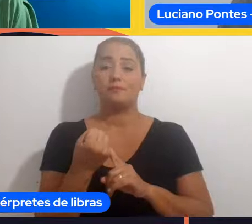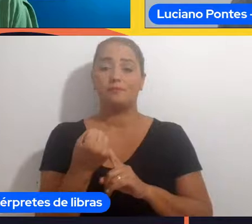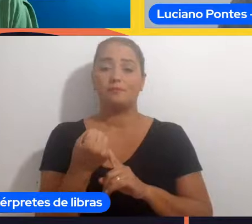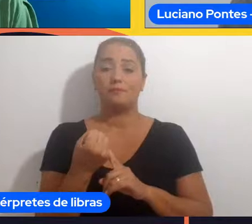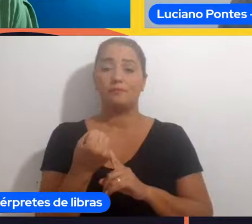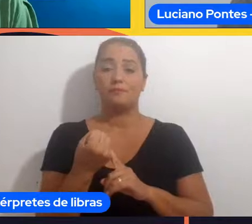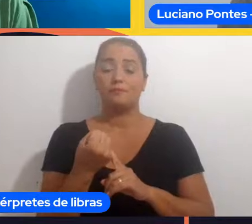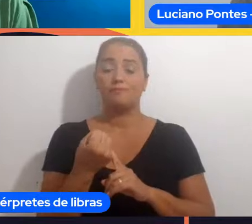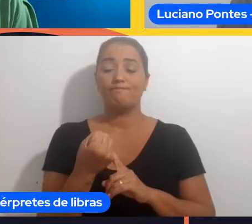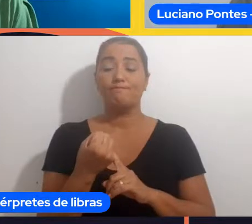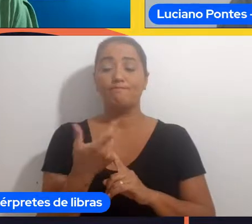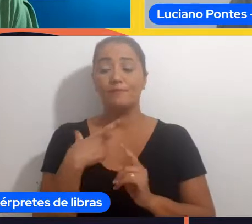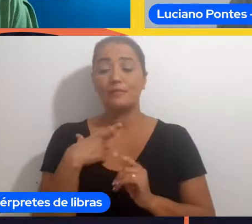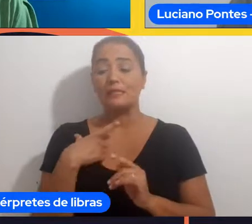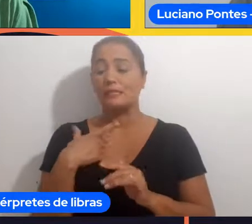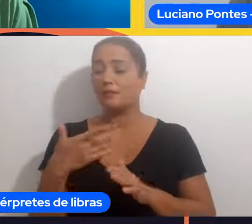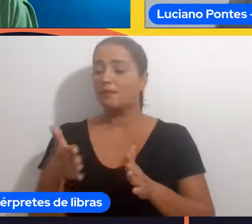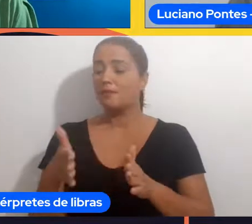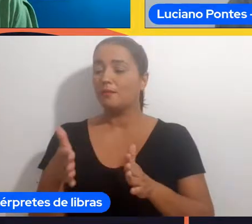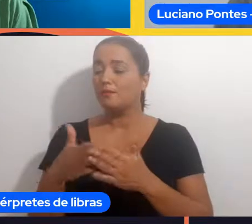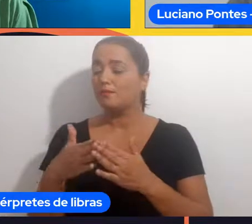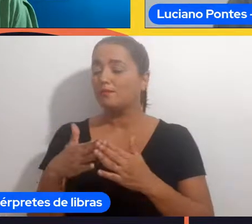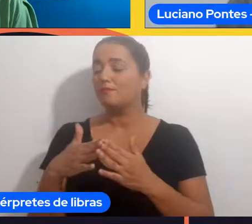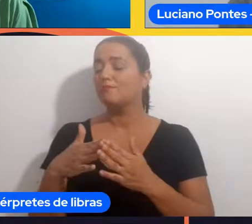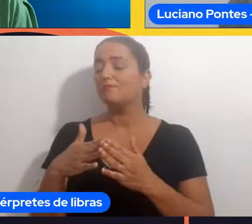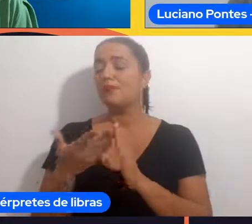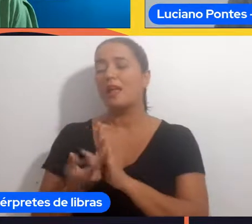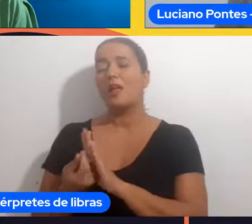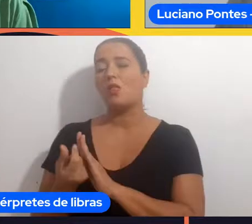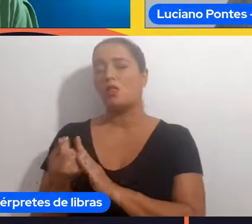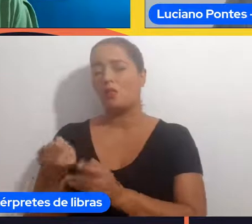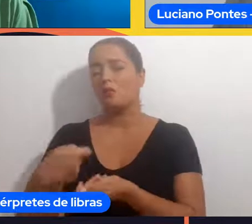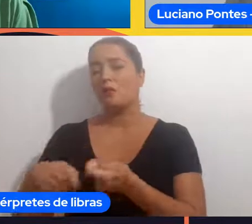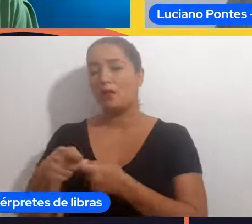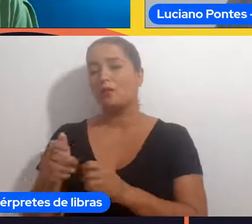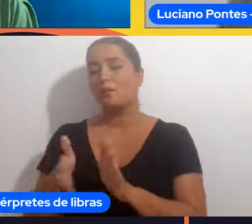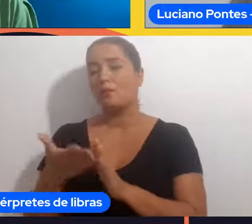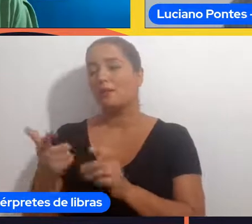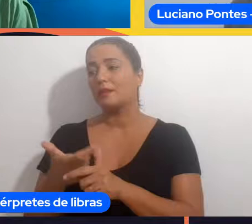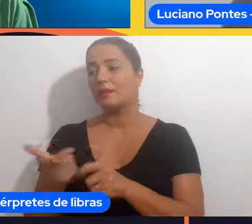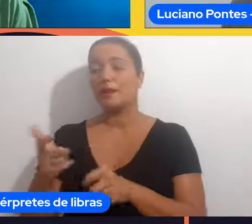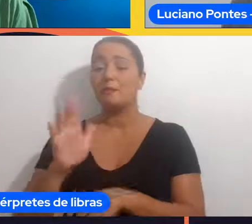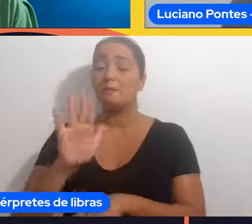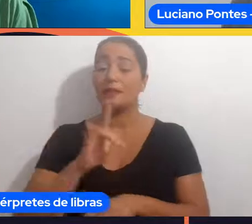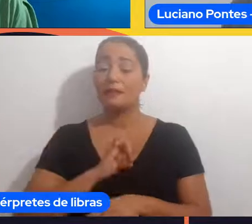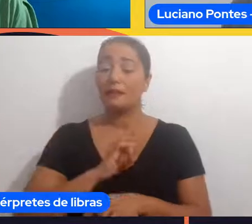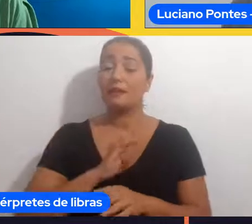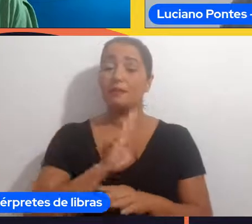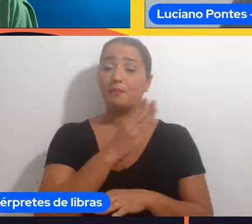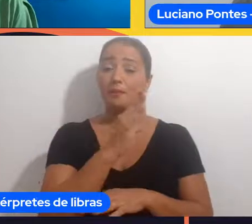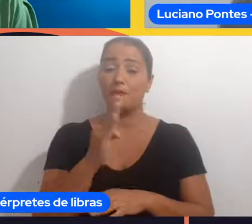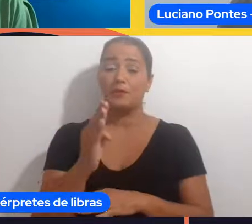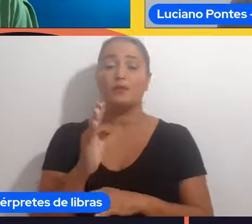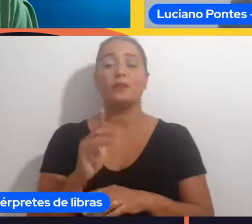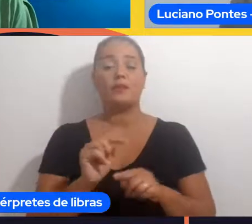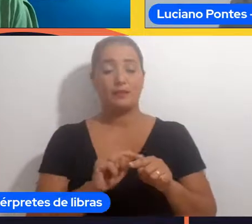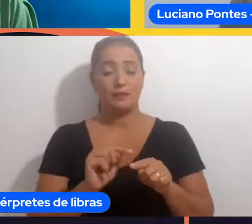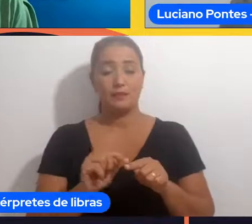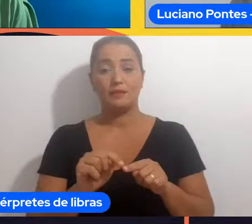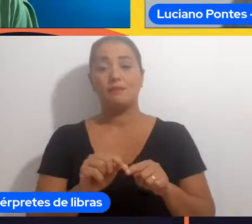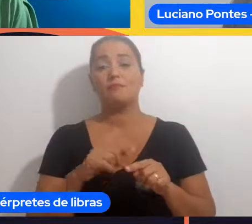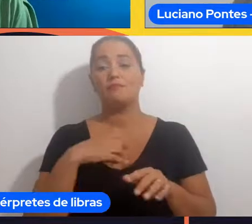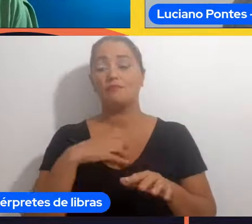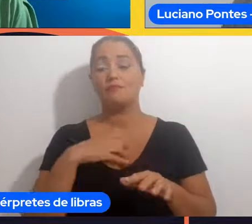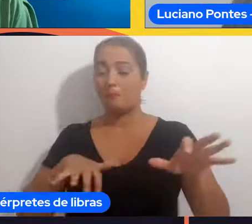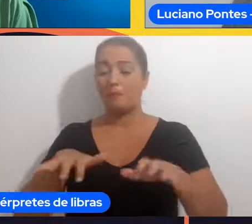vulnerabilidade são muito presentes economicamente na vida das pessoas, mas a gente também tem bibliotecas comunitárias em muitas dessas comunidades espalhadas pelo Brasil